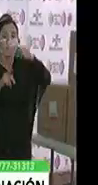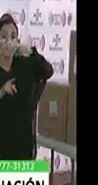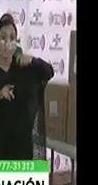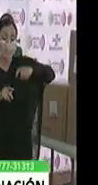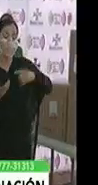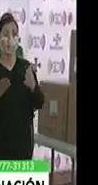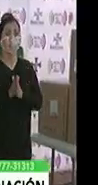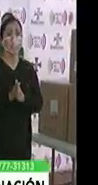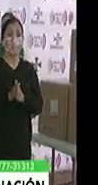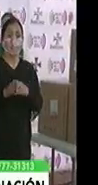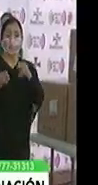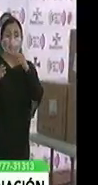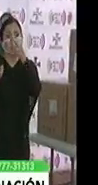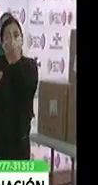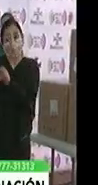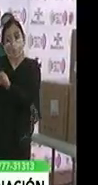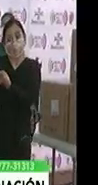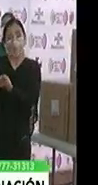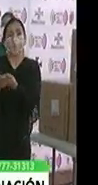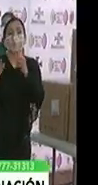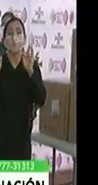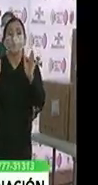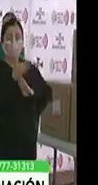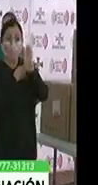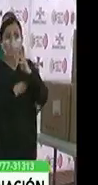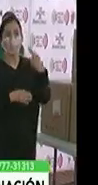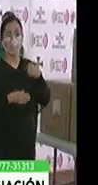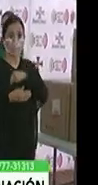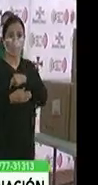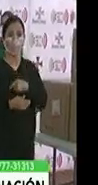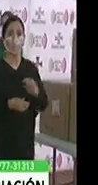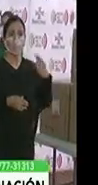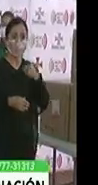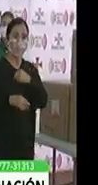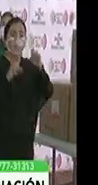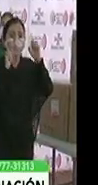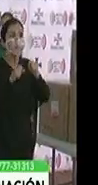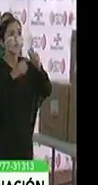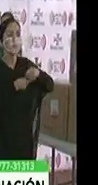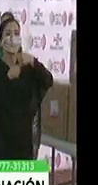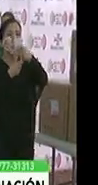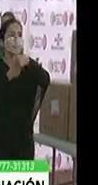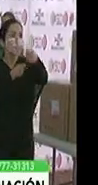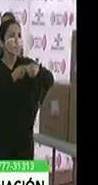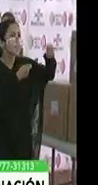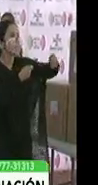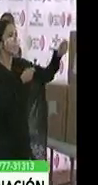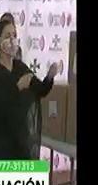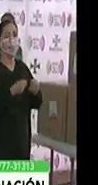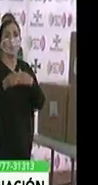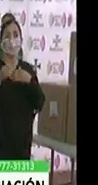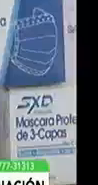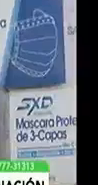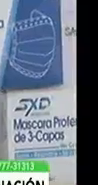precisa una recuperación en casos leves, porque vamos a poder distribuirlo en las filas